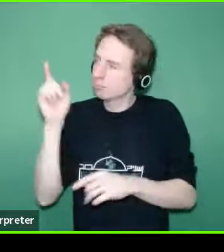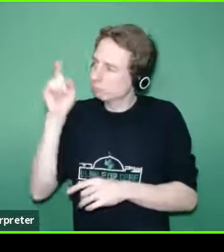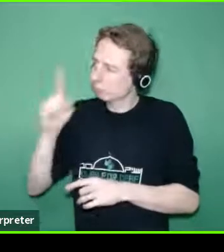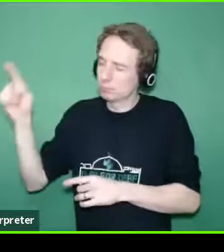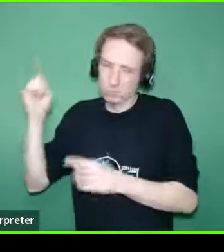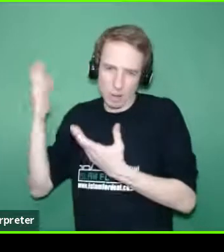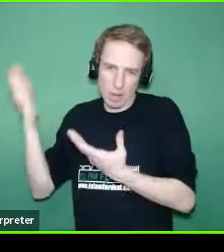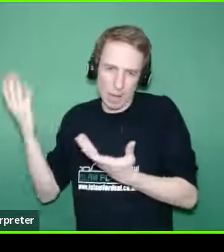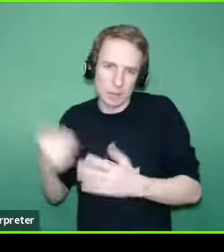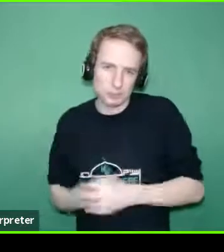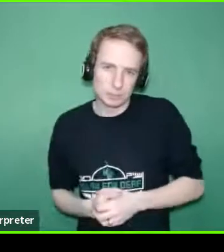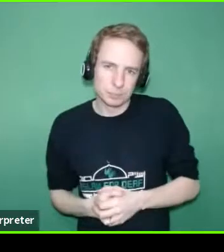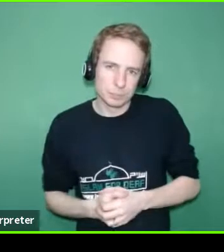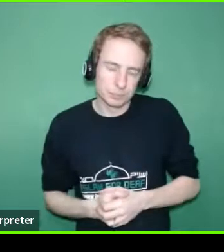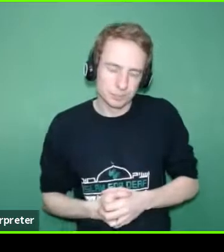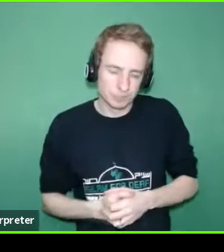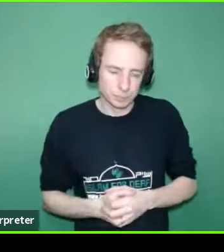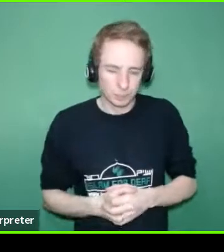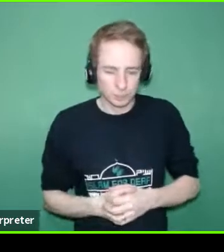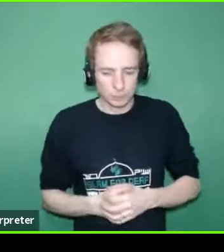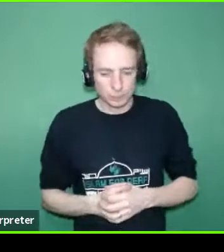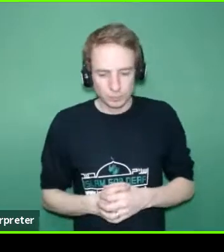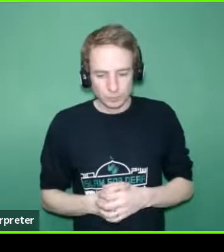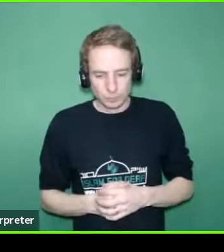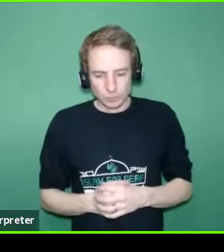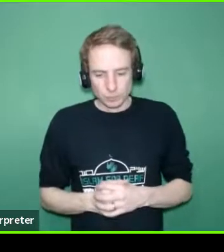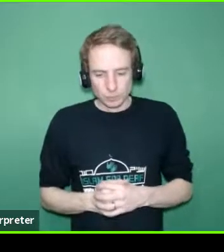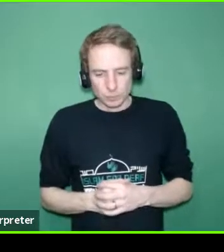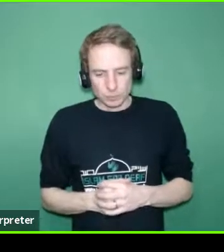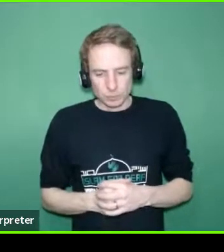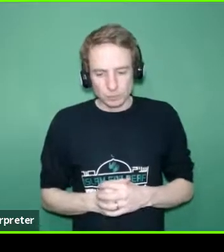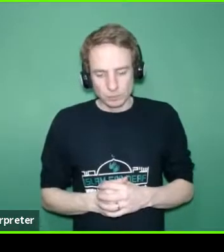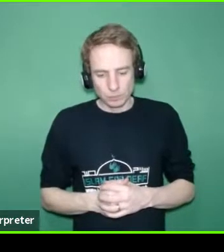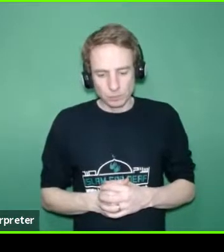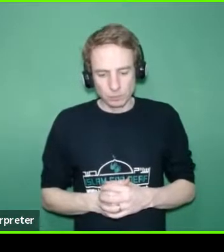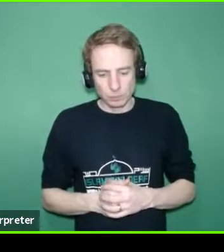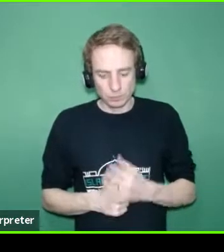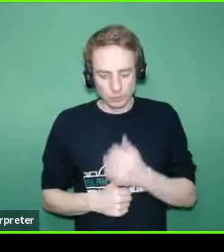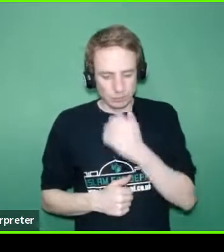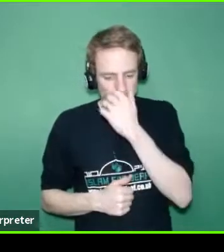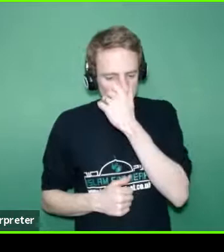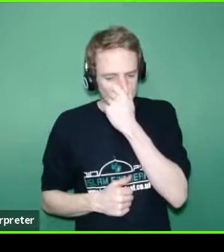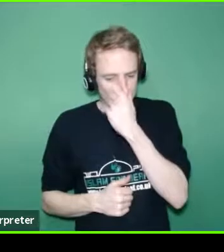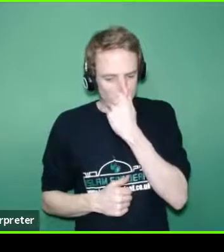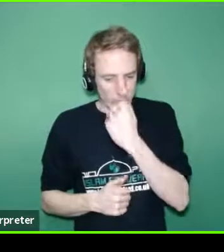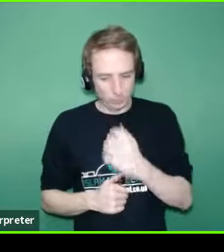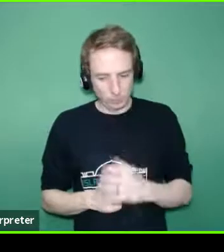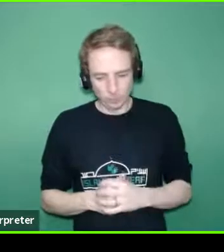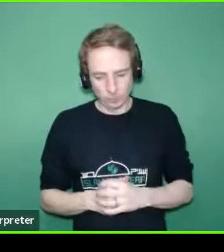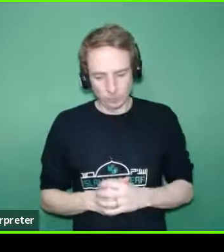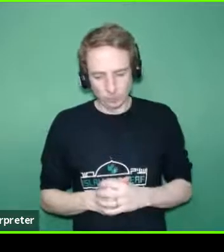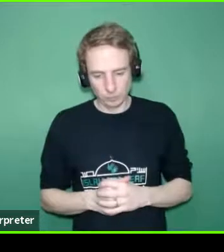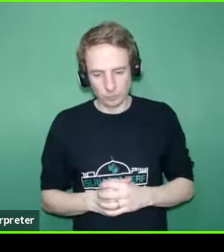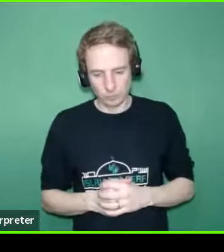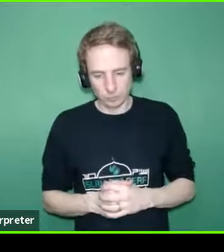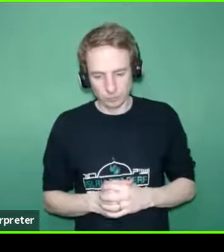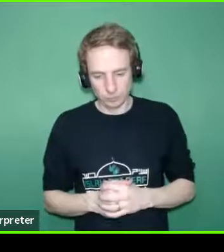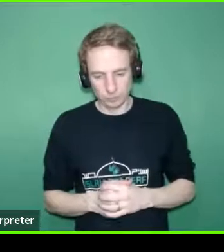هذا لغة يعني بمعنى الصيام الإمساك. نعم،